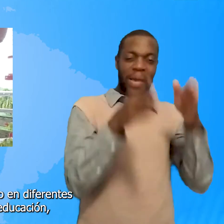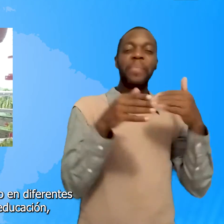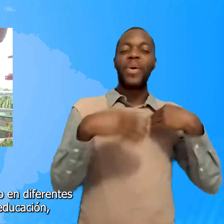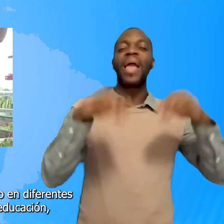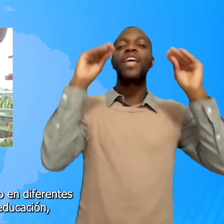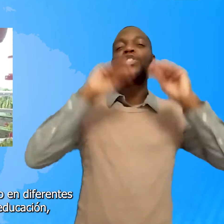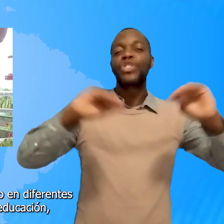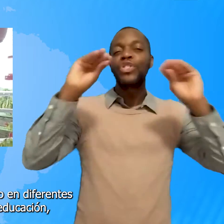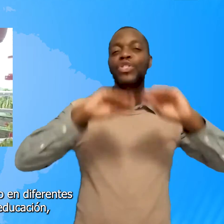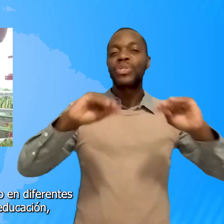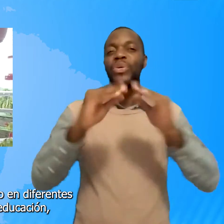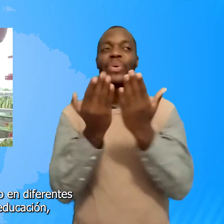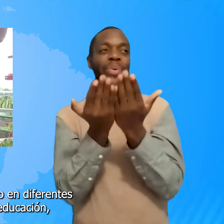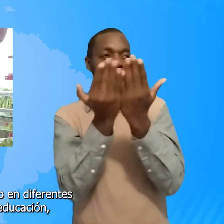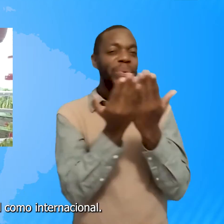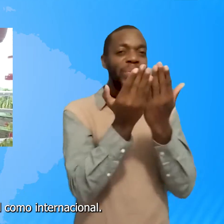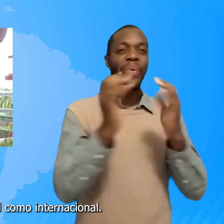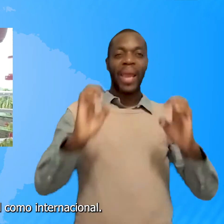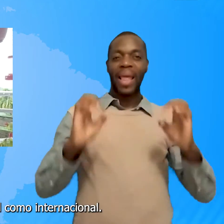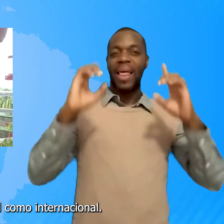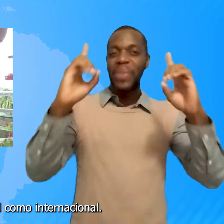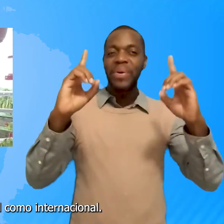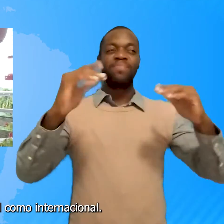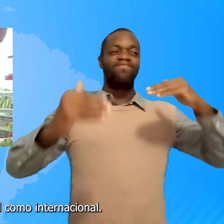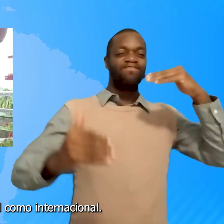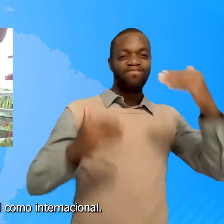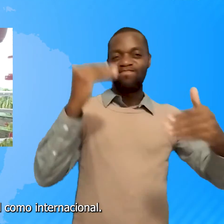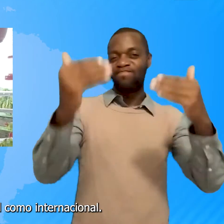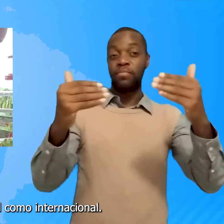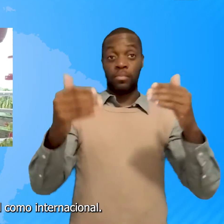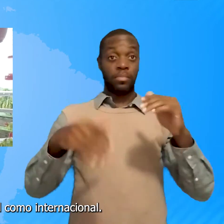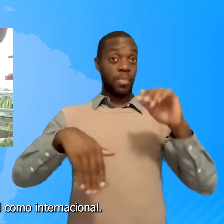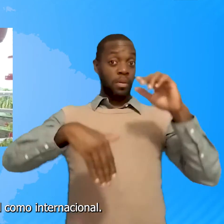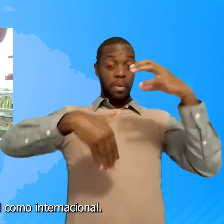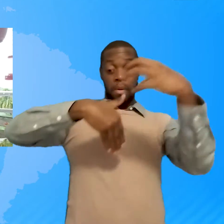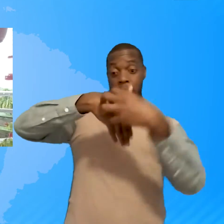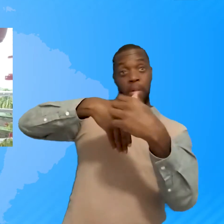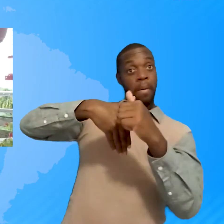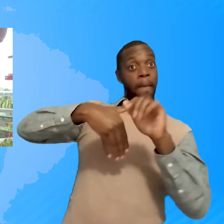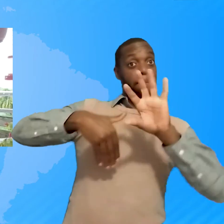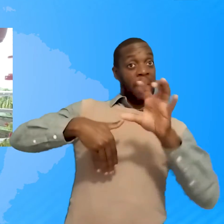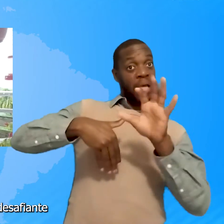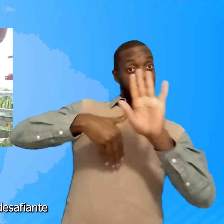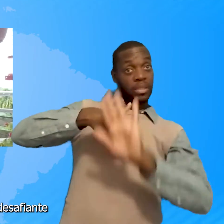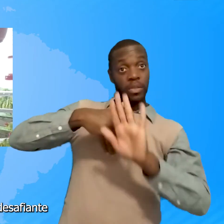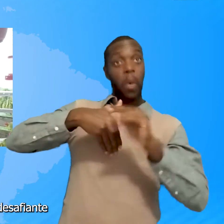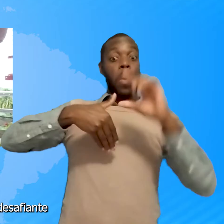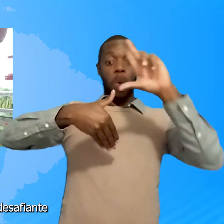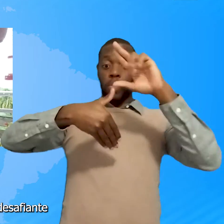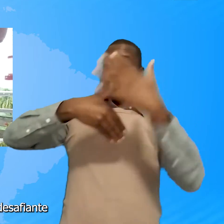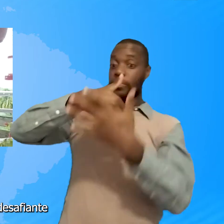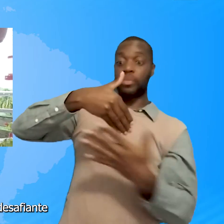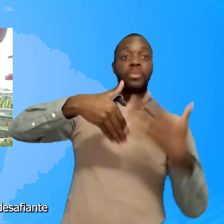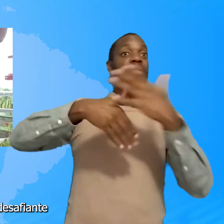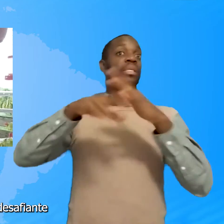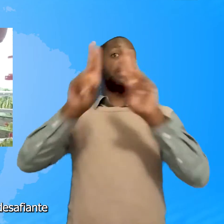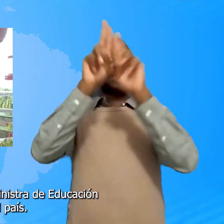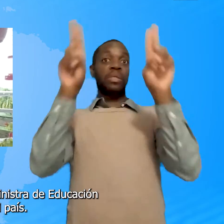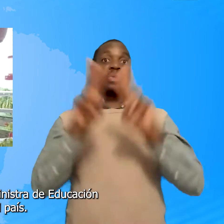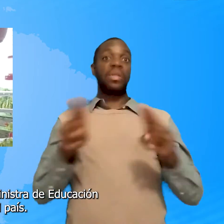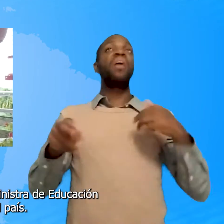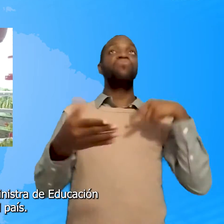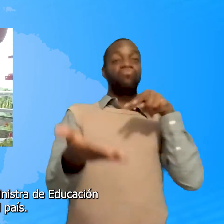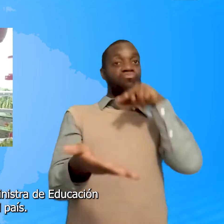en diferentes áreas de educación, tanto a nivel nacional como internacional. Ocupé el